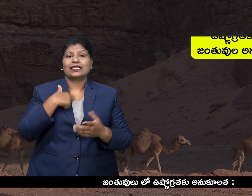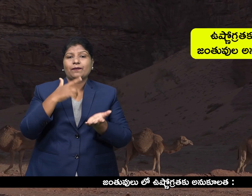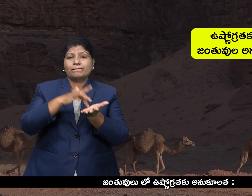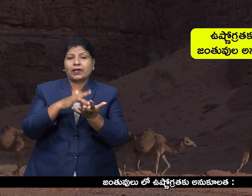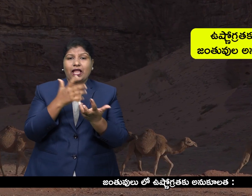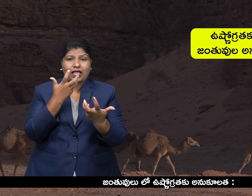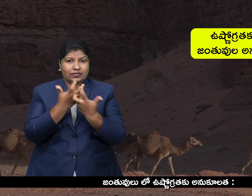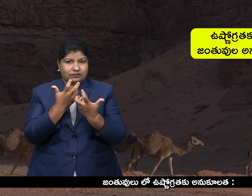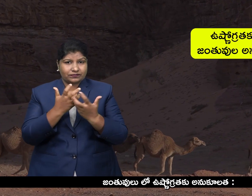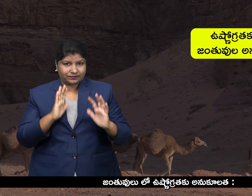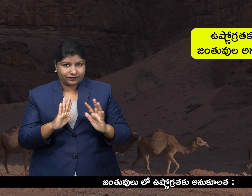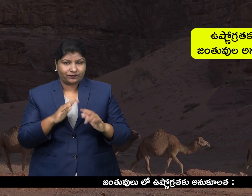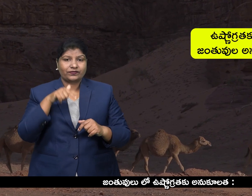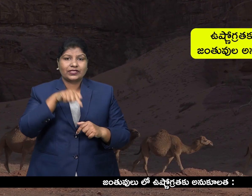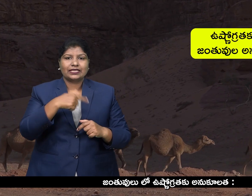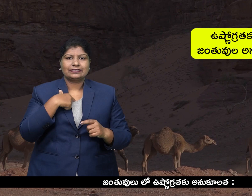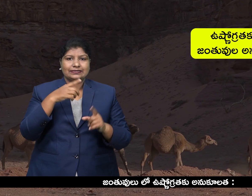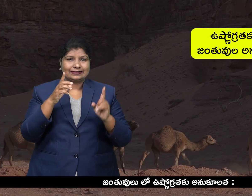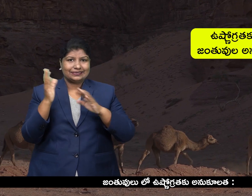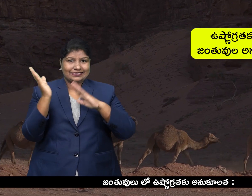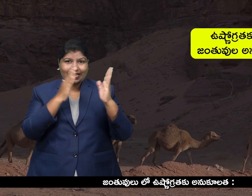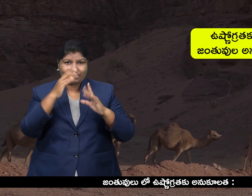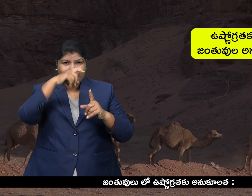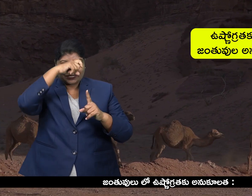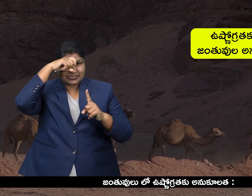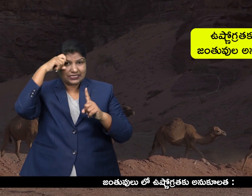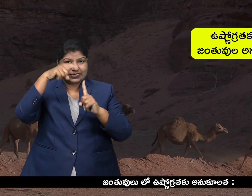జంతువులలో ఉష్ణోగ్రతకు అనుకూలత